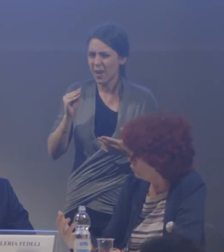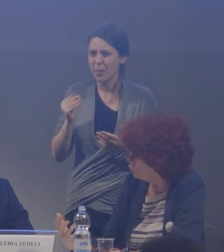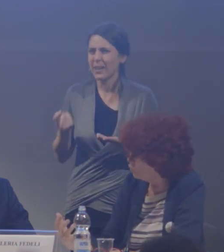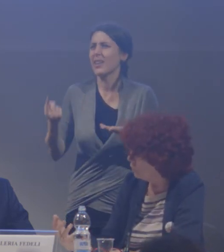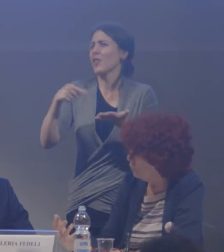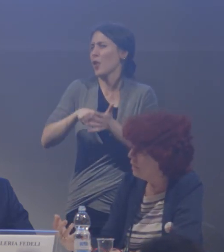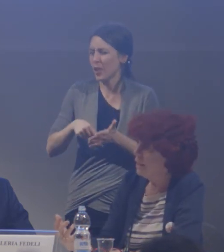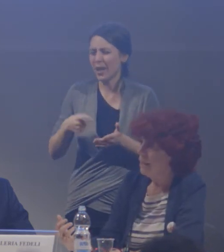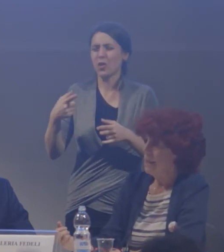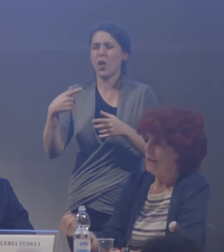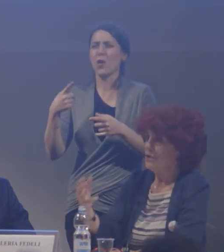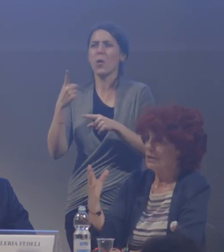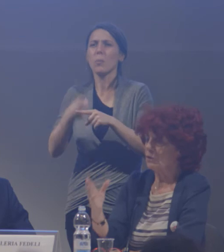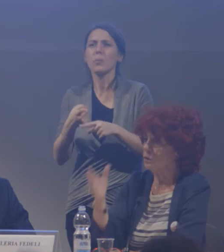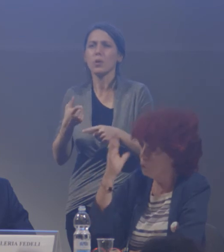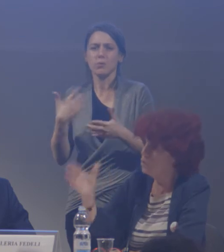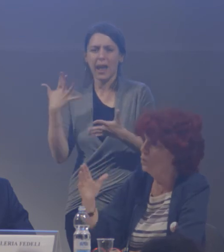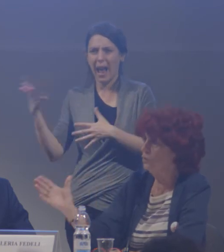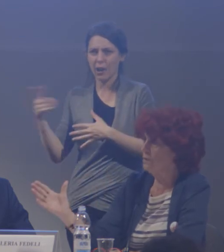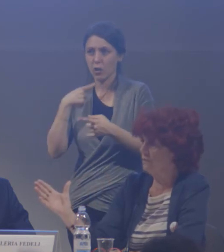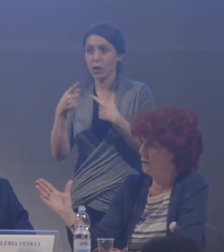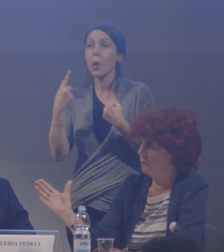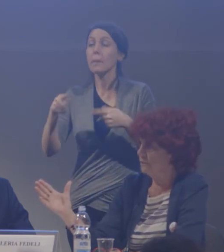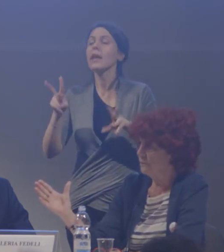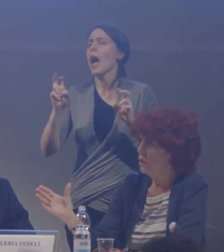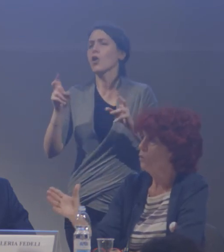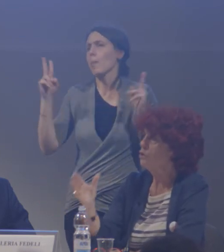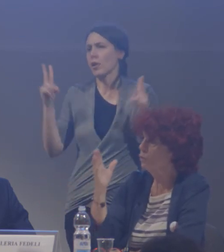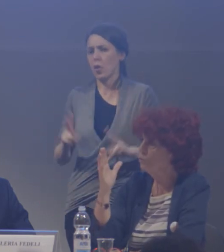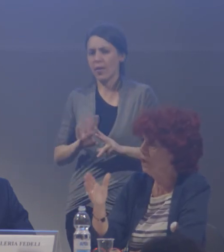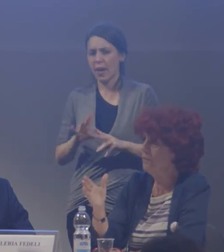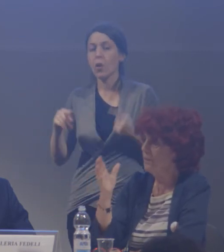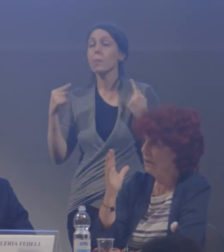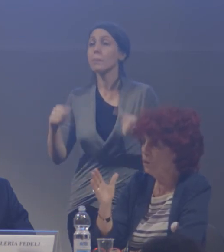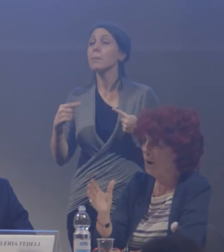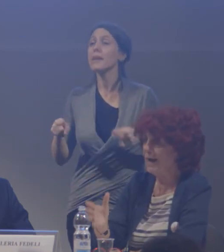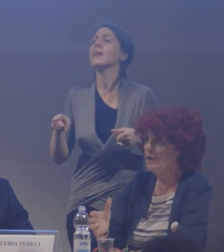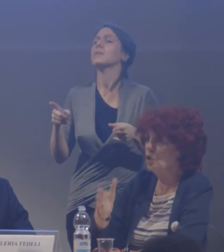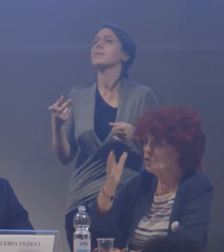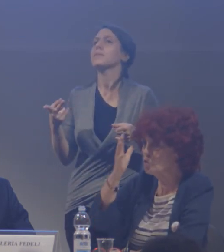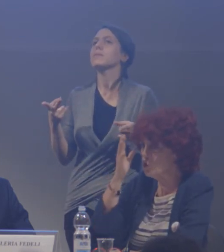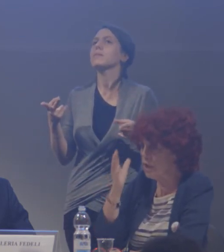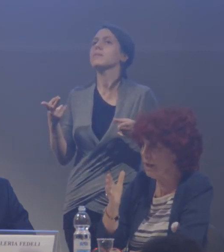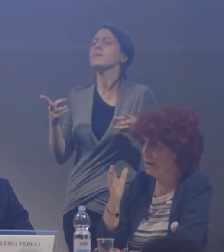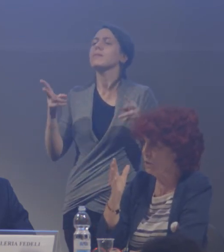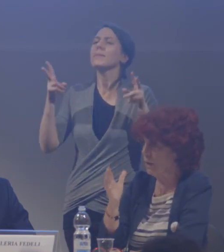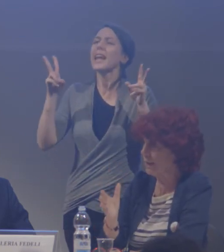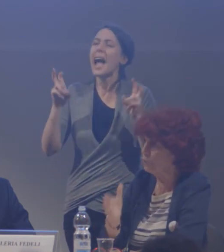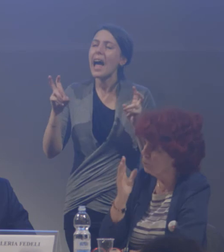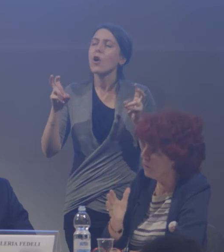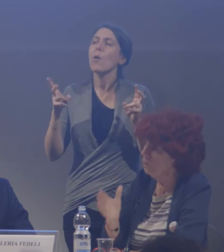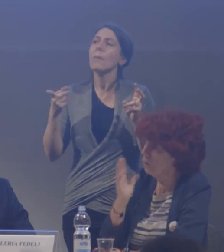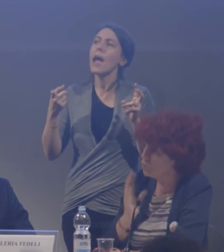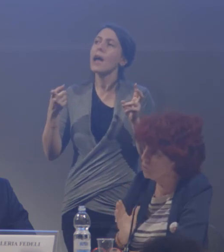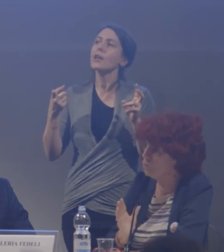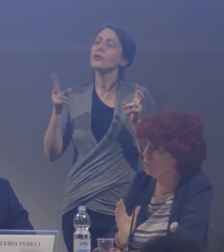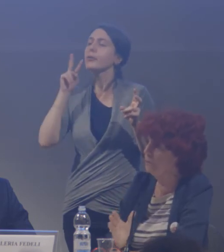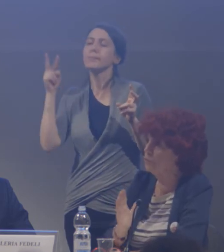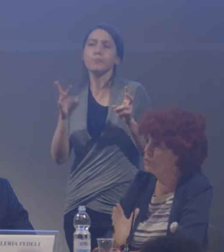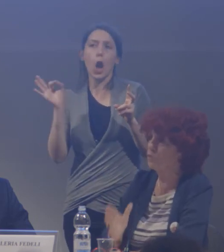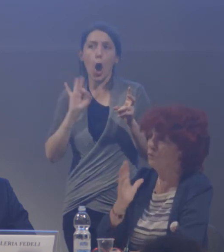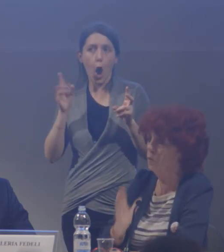ritorno e tutto ciò che qui è già stato detto. Questo è un tema vero, questo è un tema per il quale non si è guardato, però nello